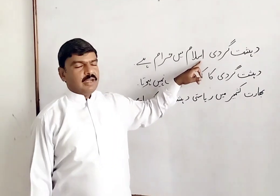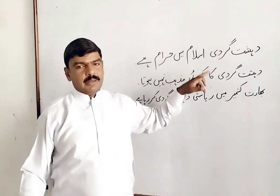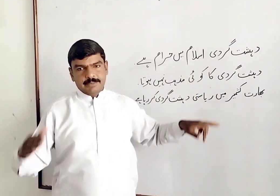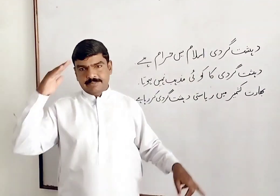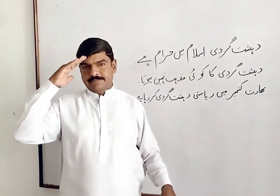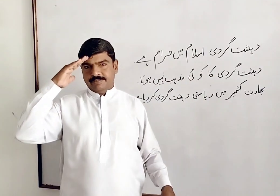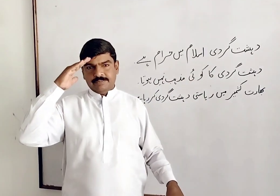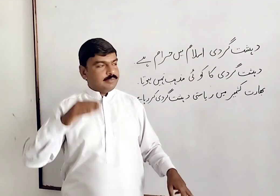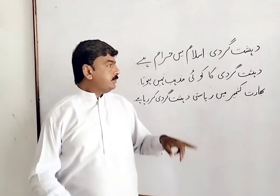इस्लाम